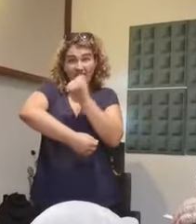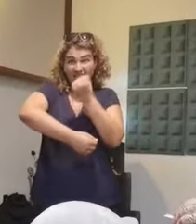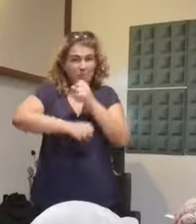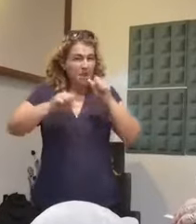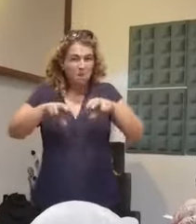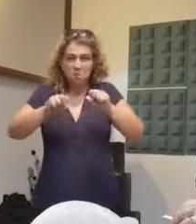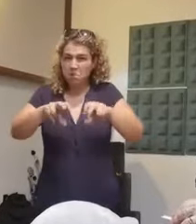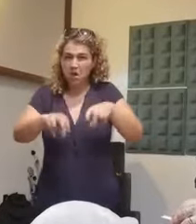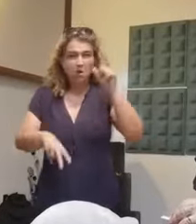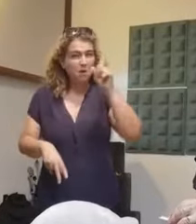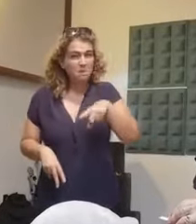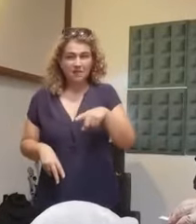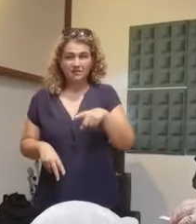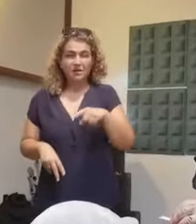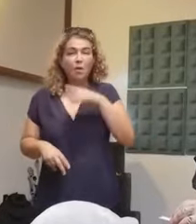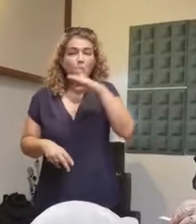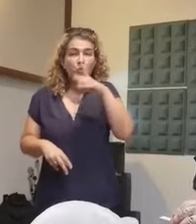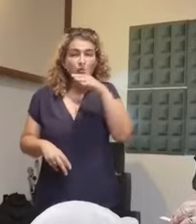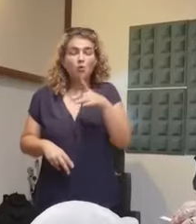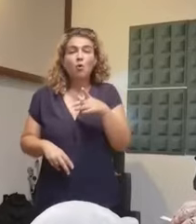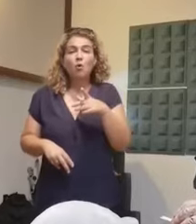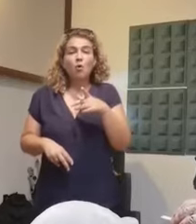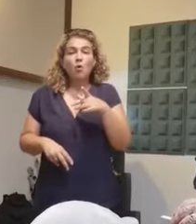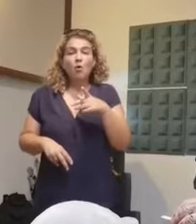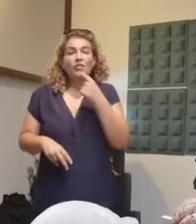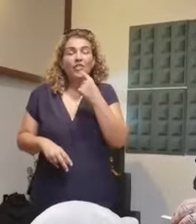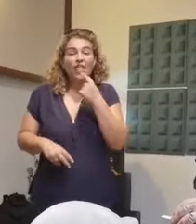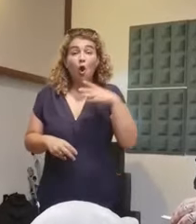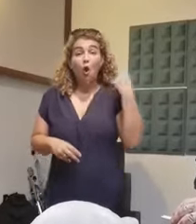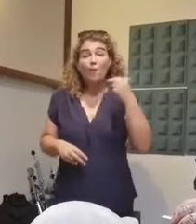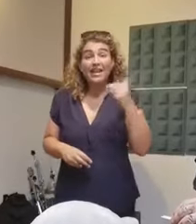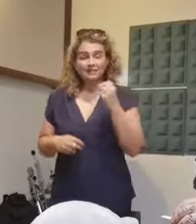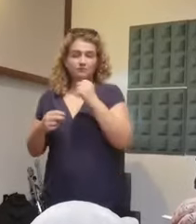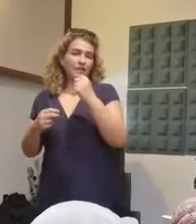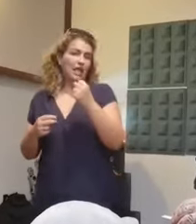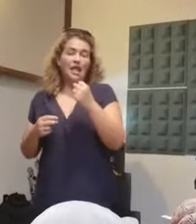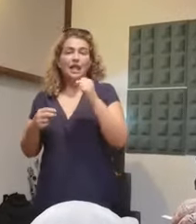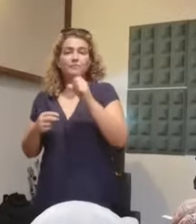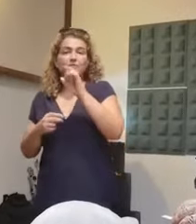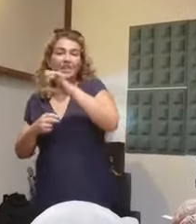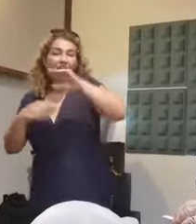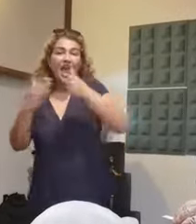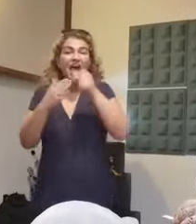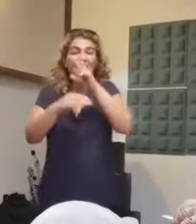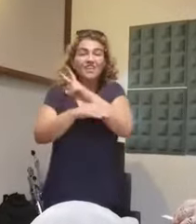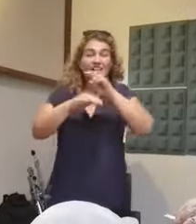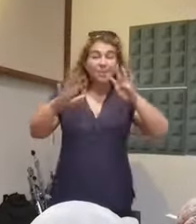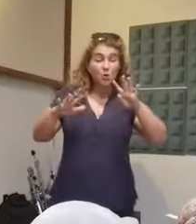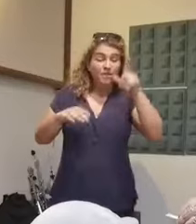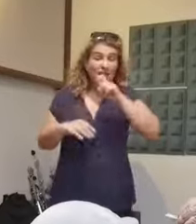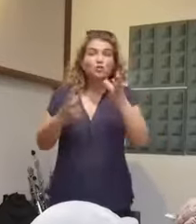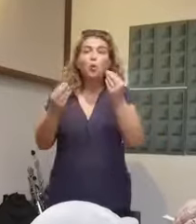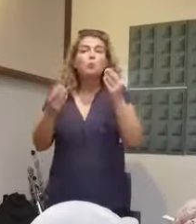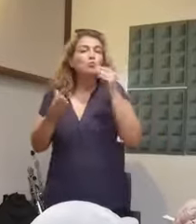es una de las primeras causas de muerte no natural en jóvenes de 15 a 29 años y ya empezamos a hablar de una de las primeras causas de muerte no natural